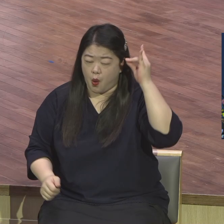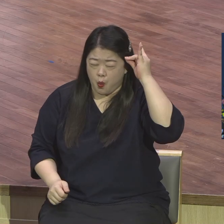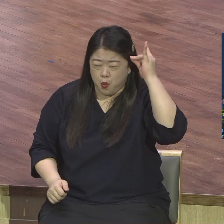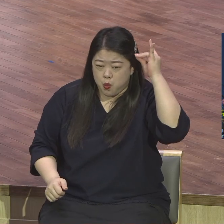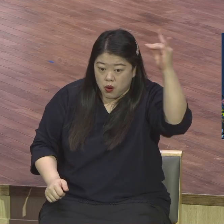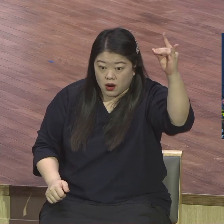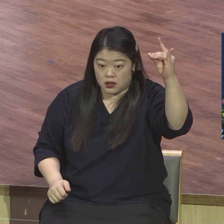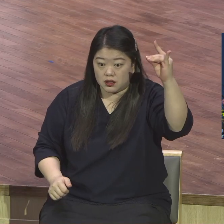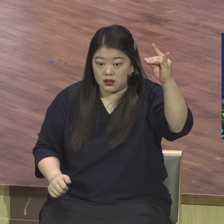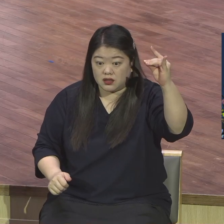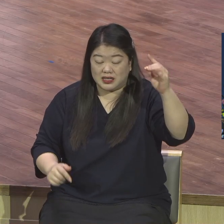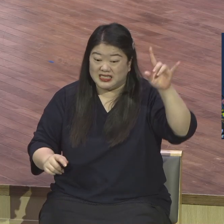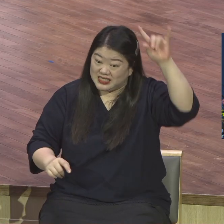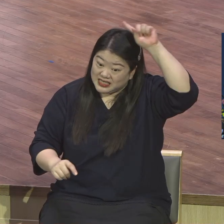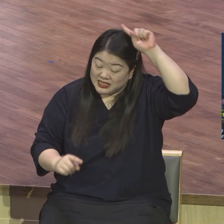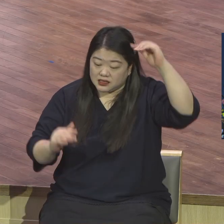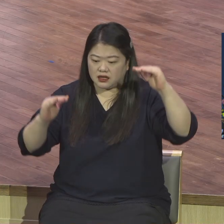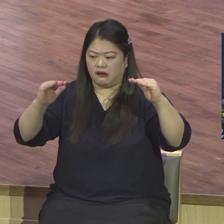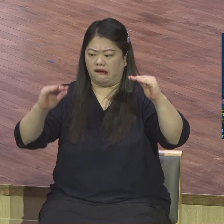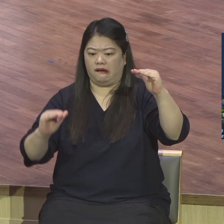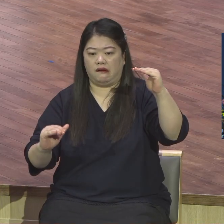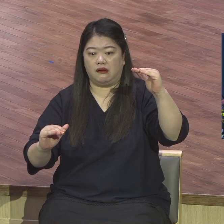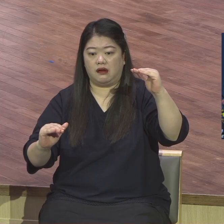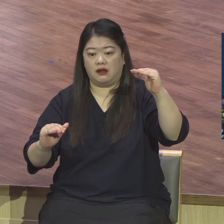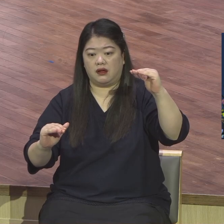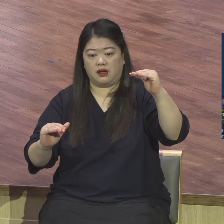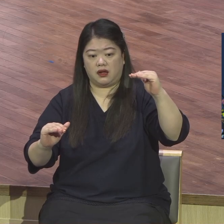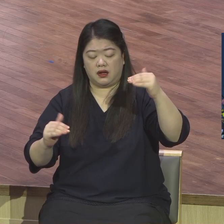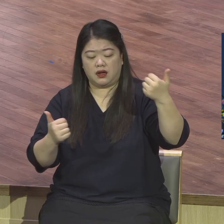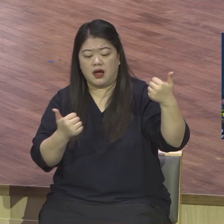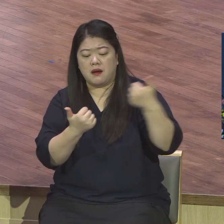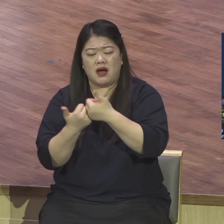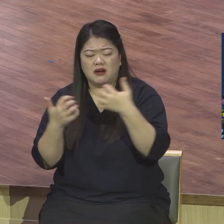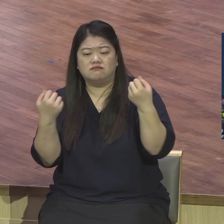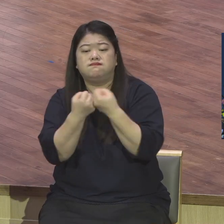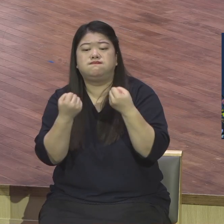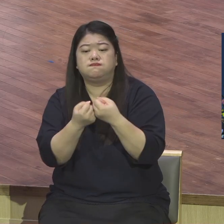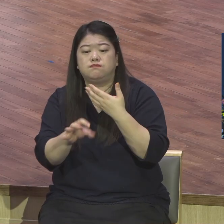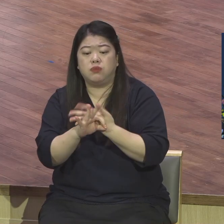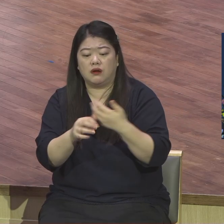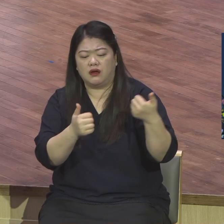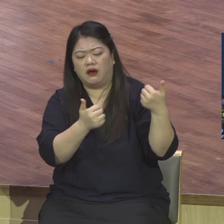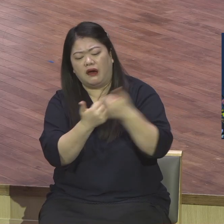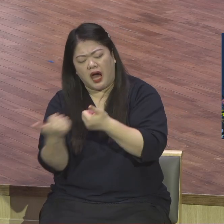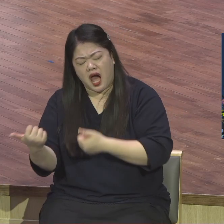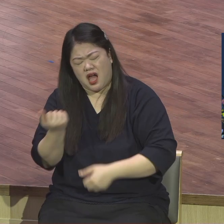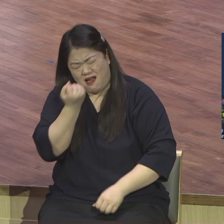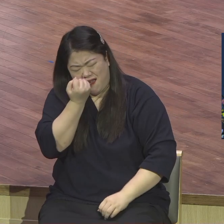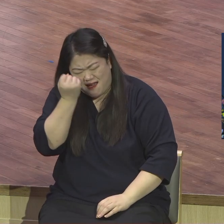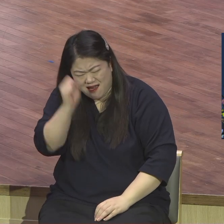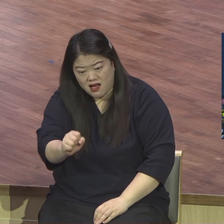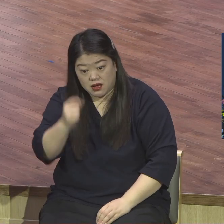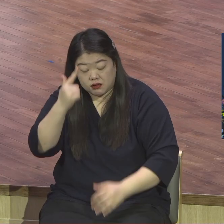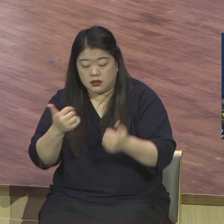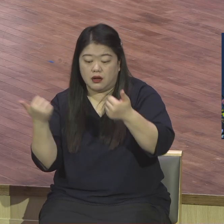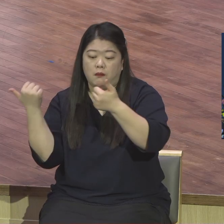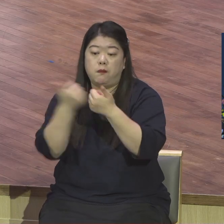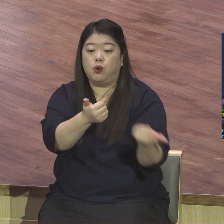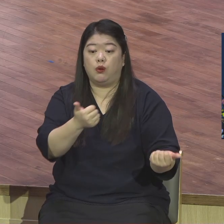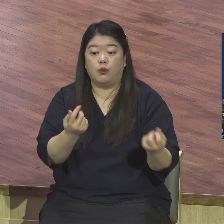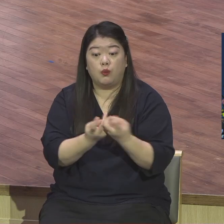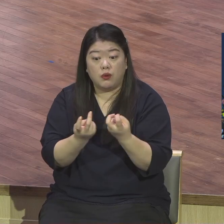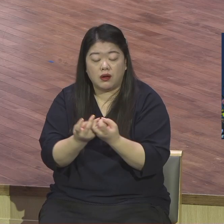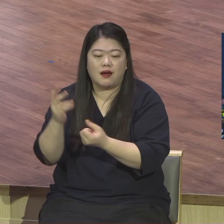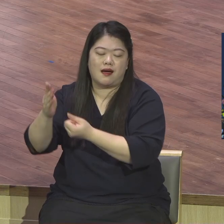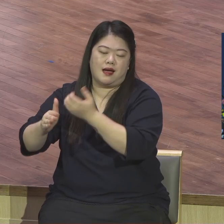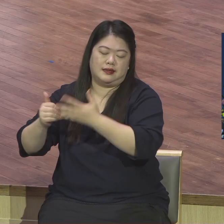이것이 복음의 위력이고 이것이 여러분에게 주어진 최고의 축복이에요. 저는 매일